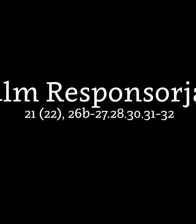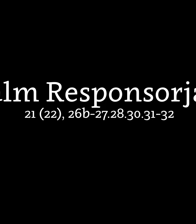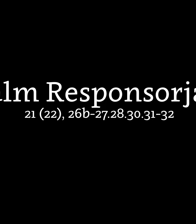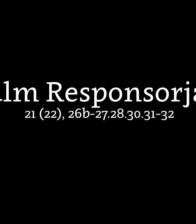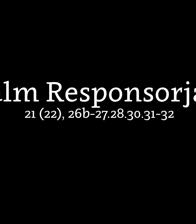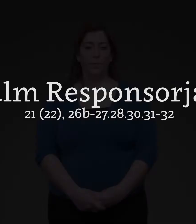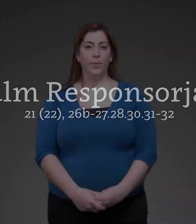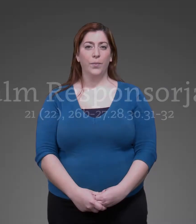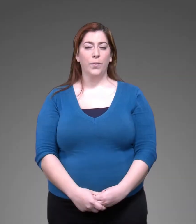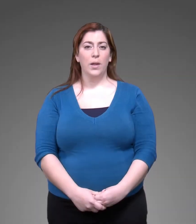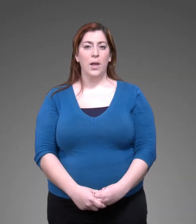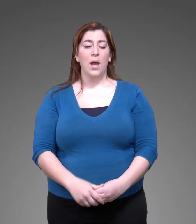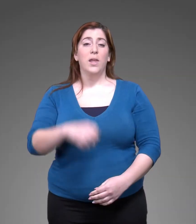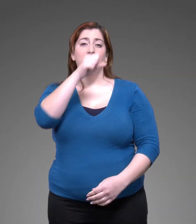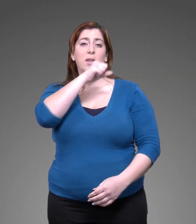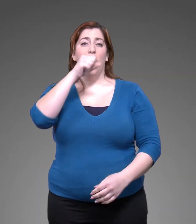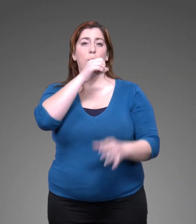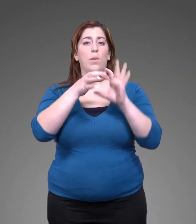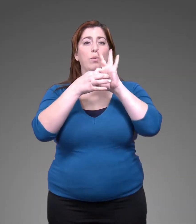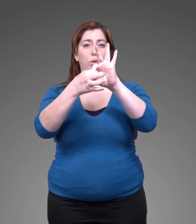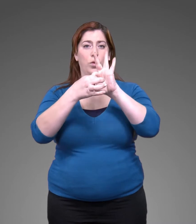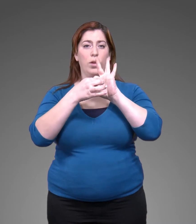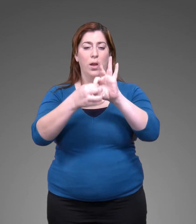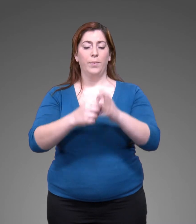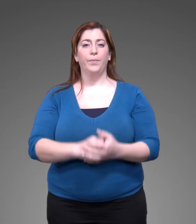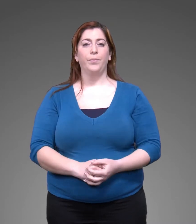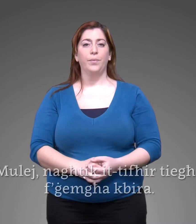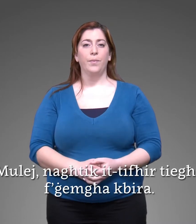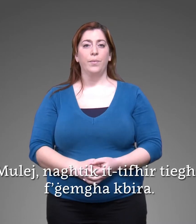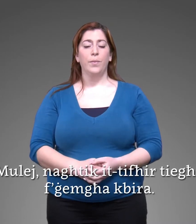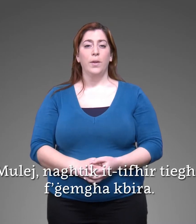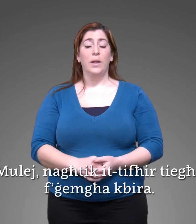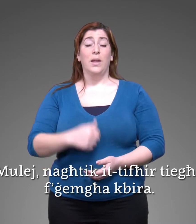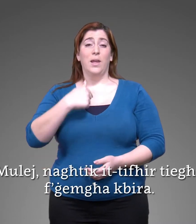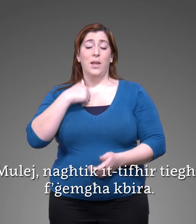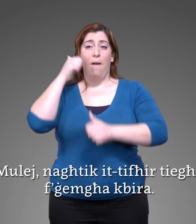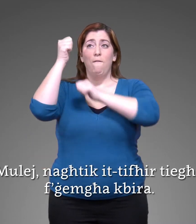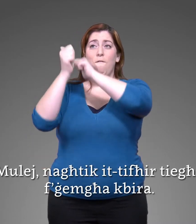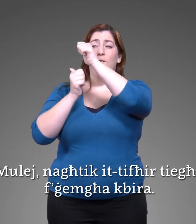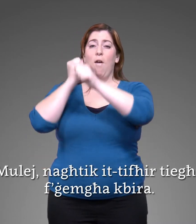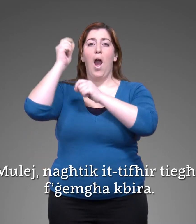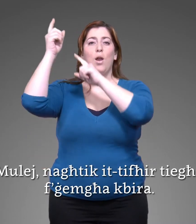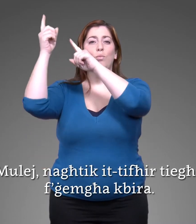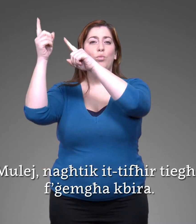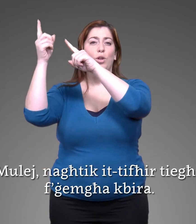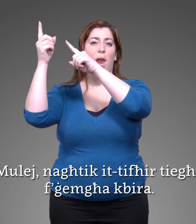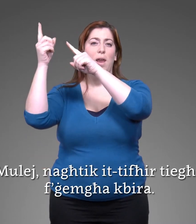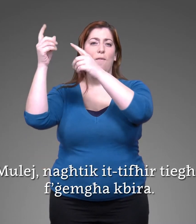Salm responsori għali Mulej Natik t-tif-hirtijaj fġama